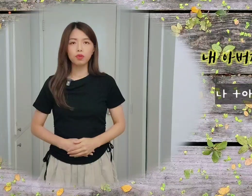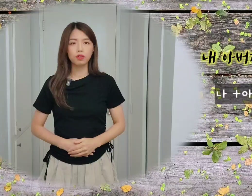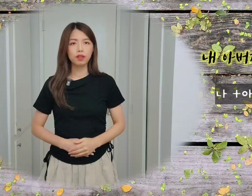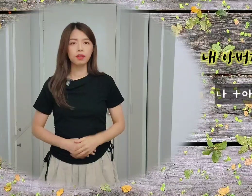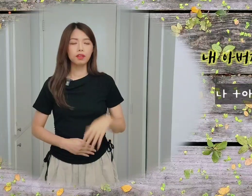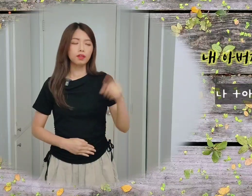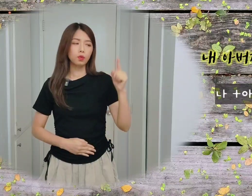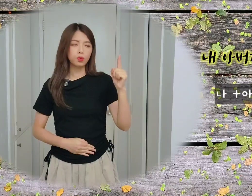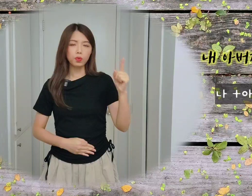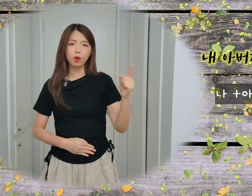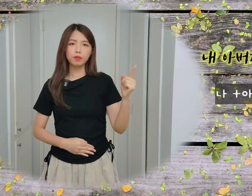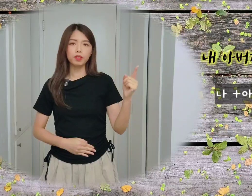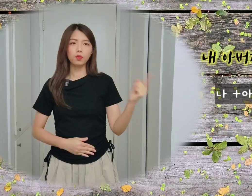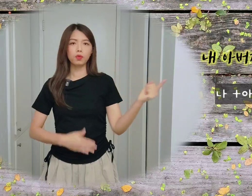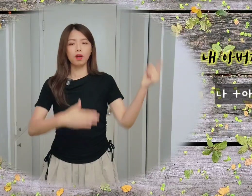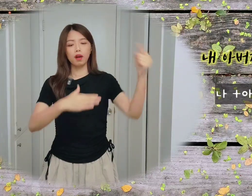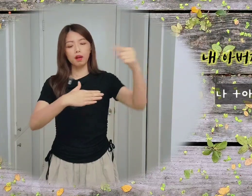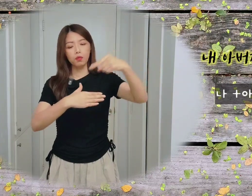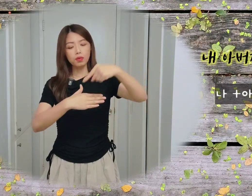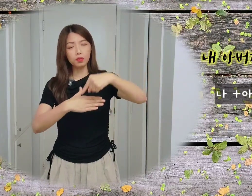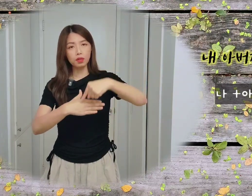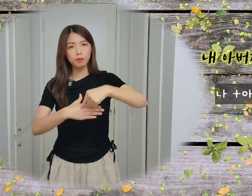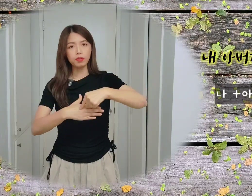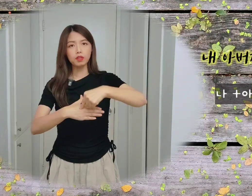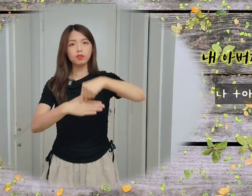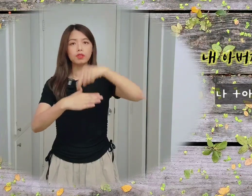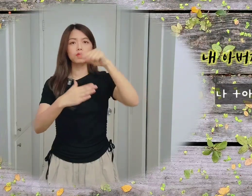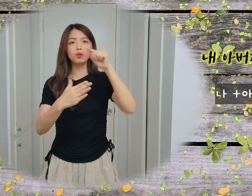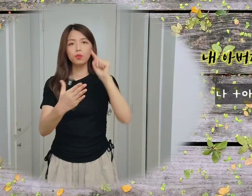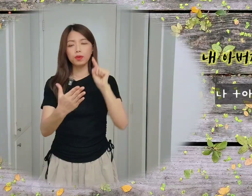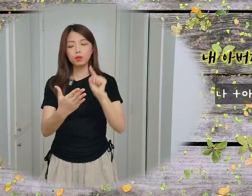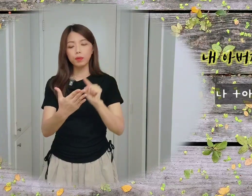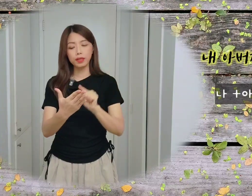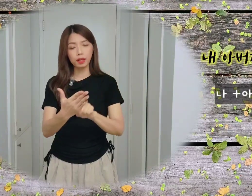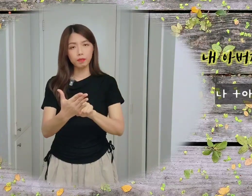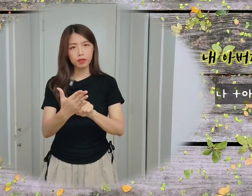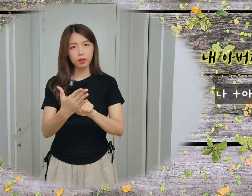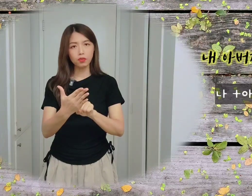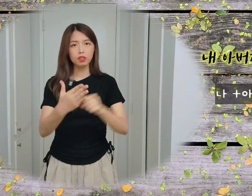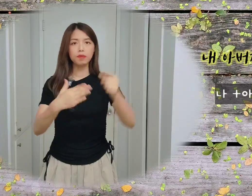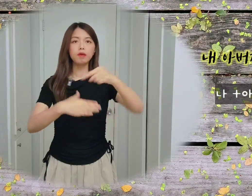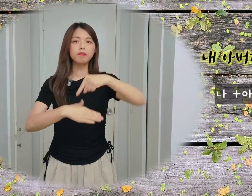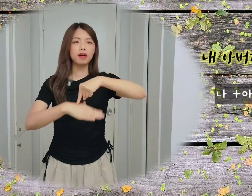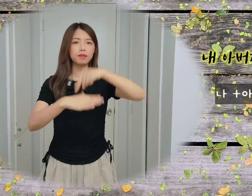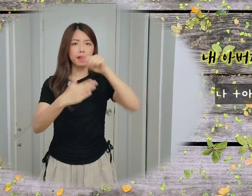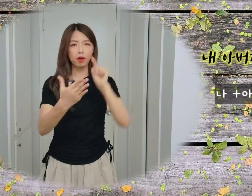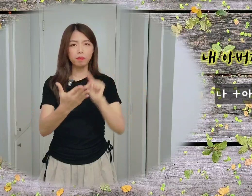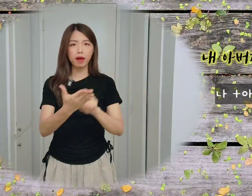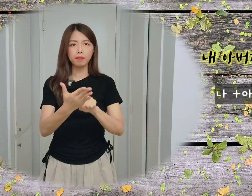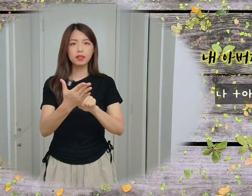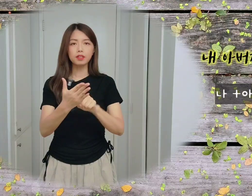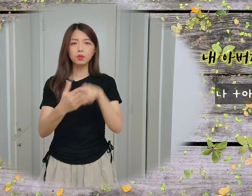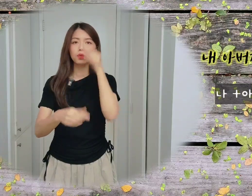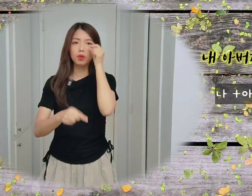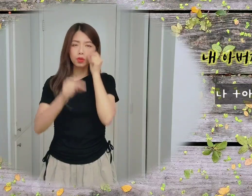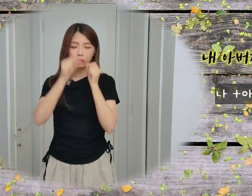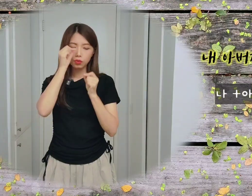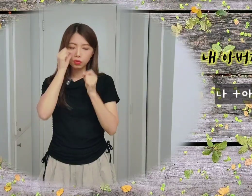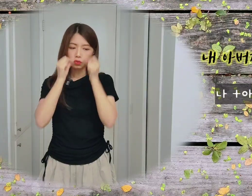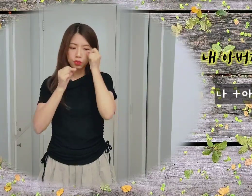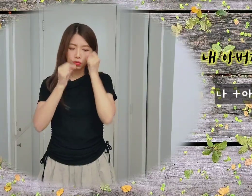마음 수어는 오른손 검지로 왼손 등 한번 찍어주시고 왼손 바닥 한번 찍어주시면 마음이에요. 마음